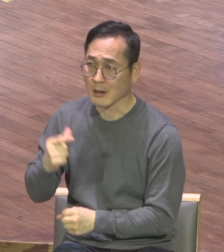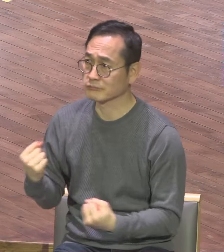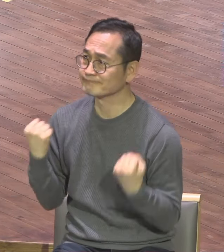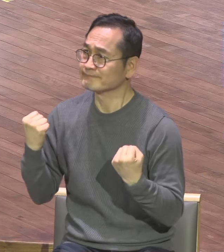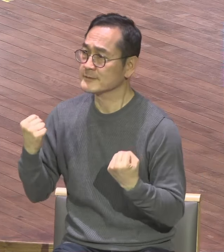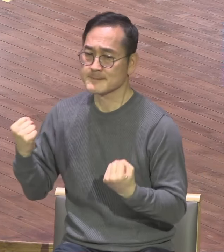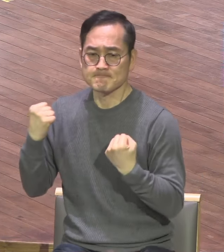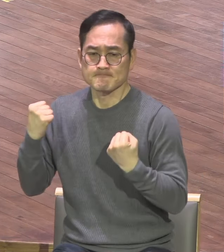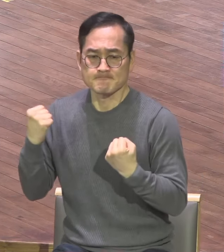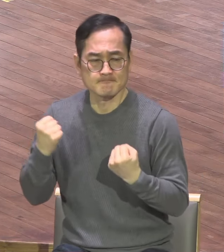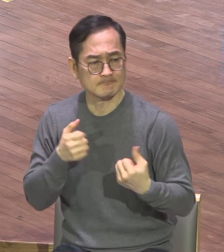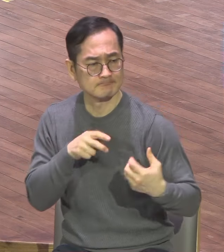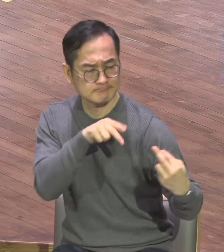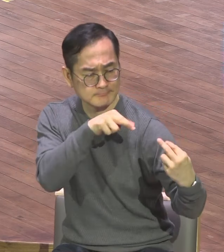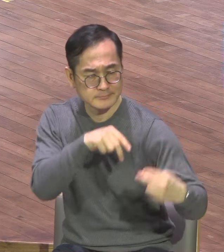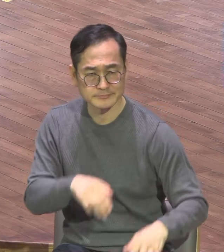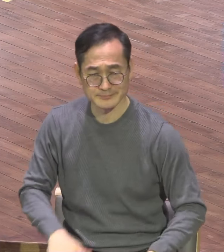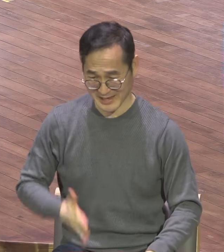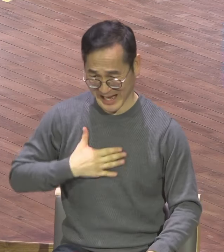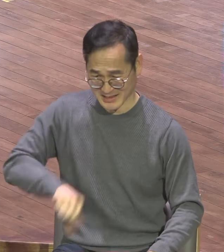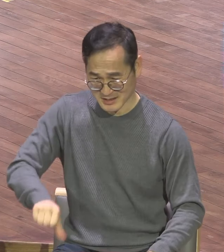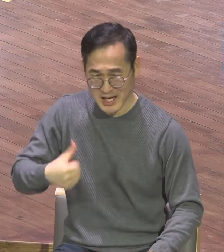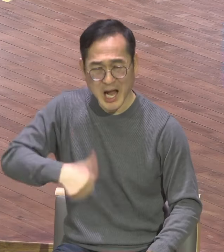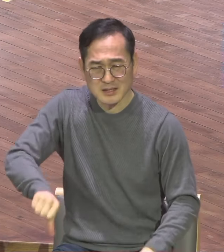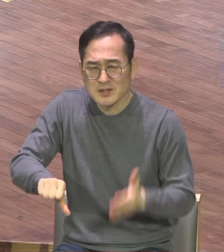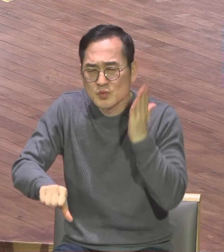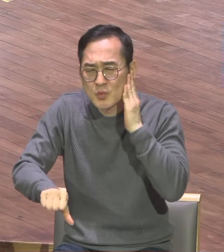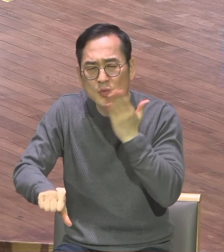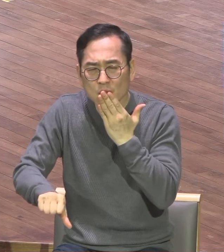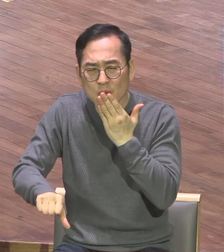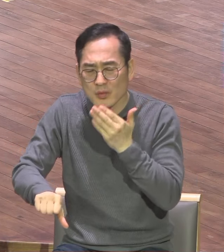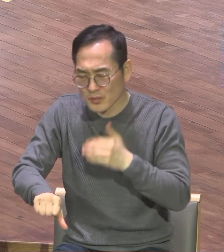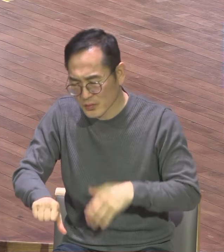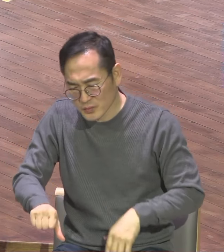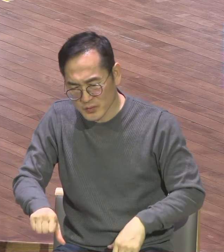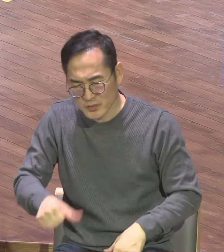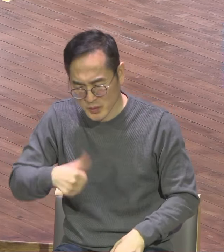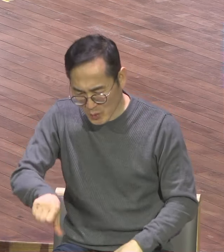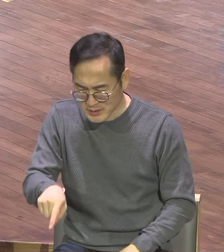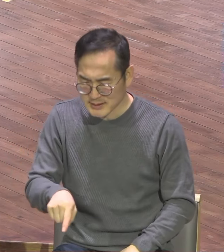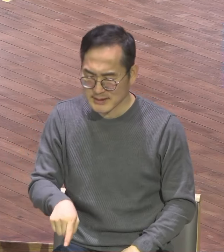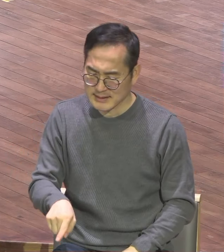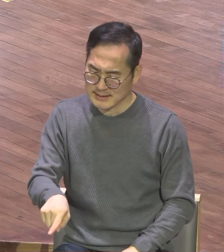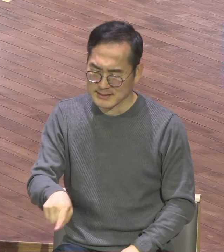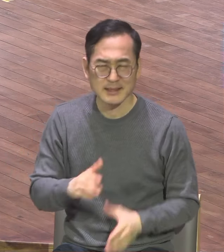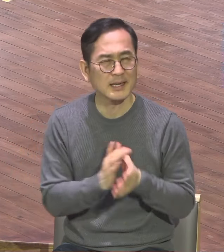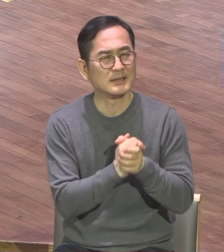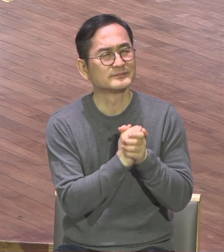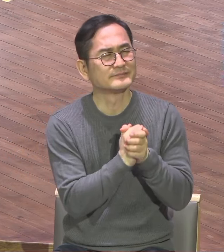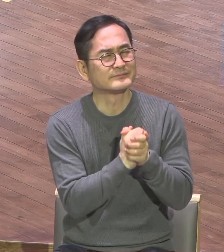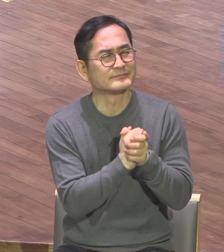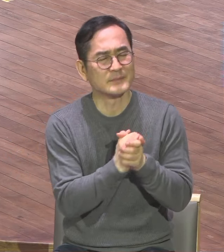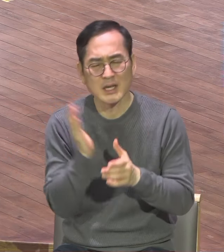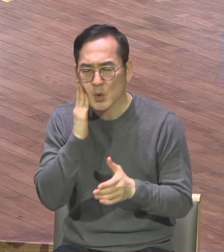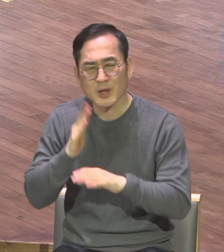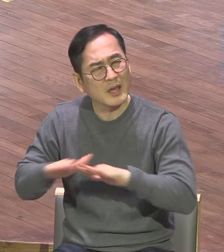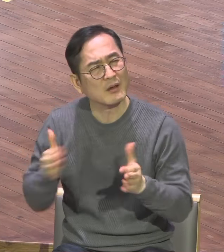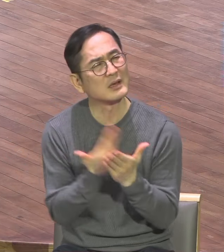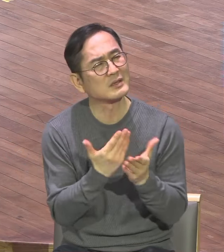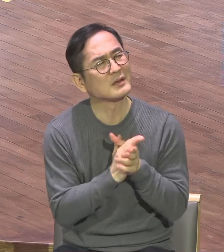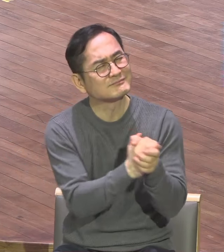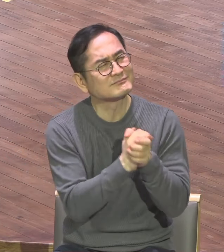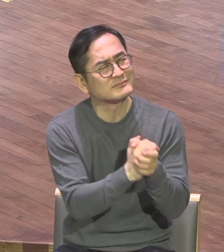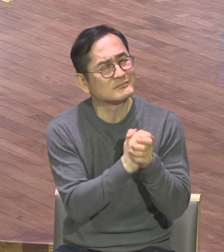제가 그렇잖아요. 우리 아들이 농인으로 태어날 때, 농인으로 살아갈 때 내가 그 기도하면서 하나님께 막 그런데 농이 해결됐습니까?